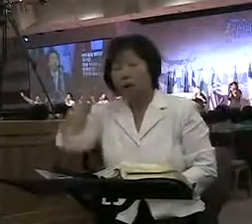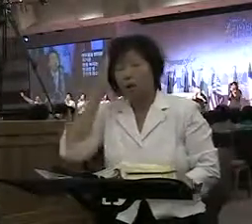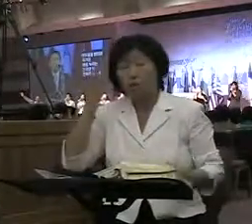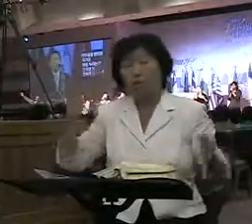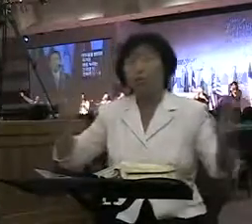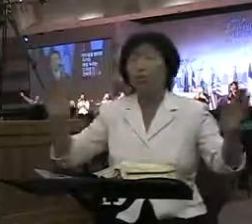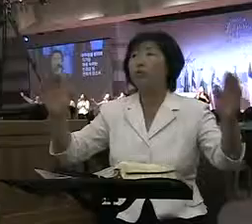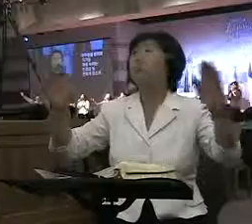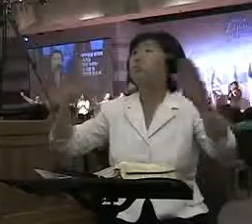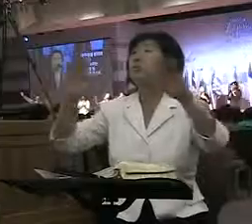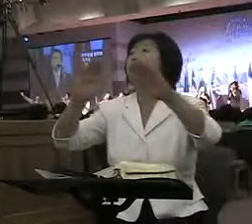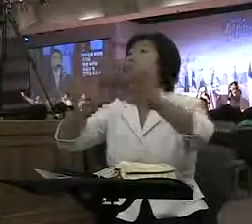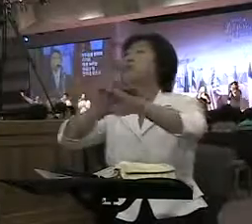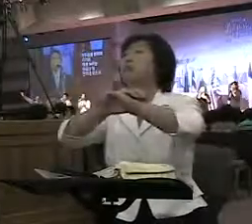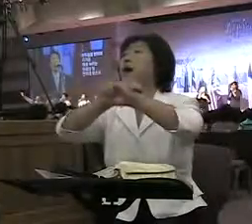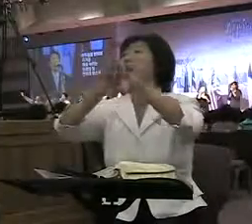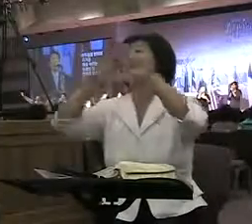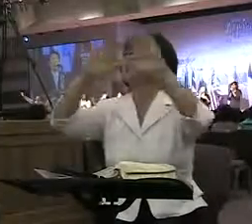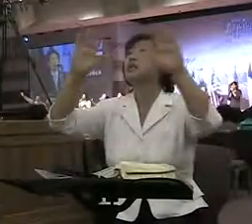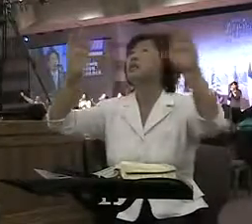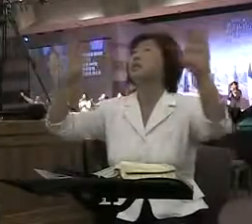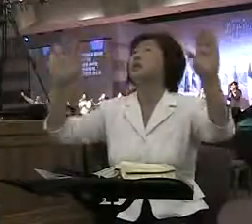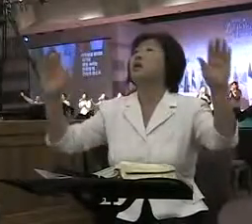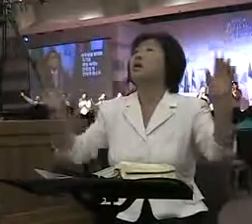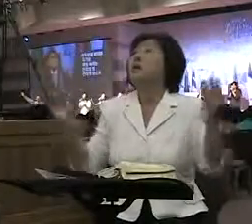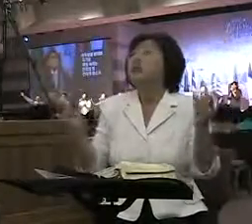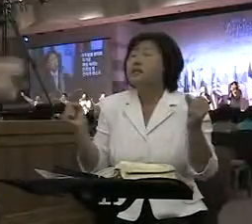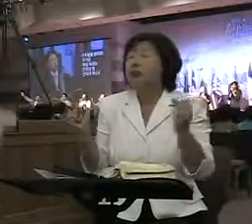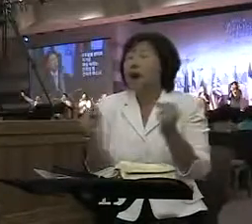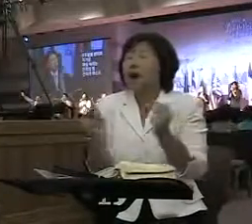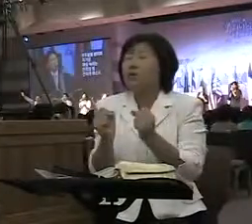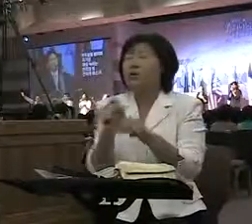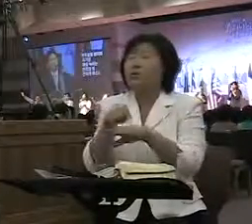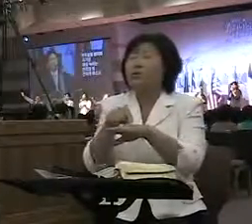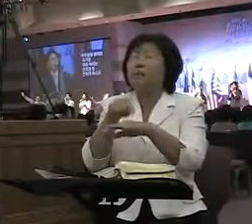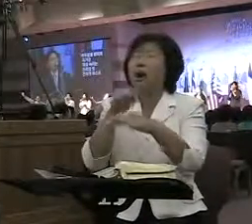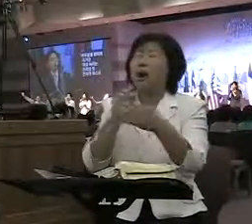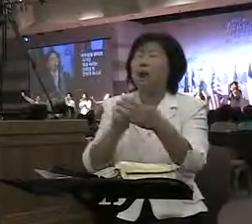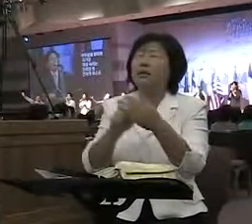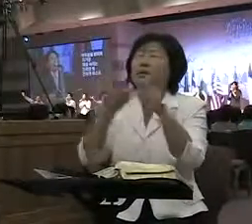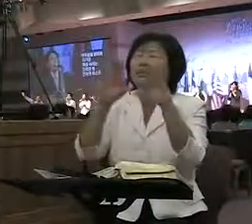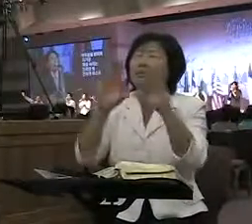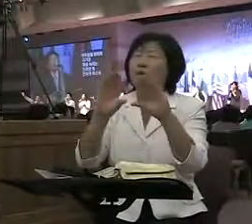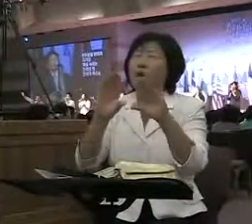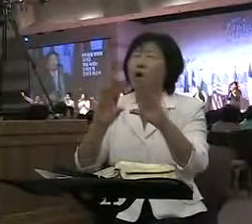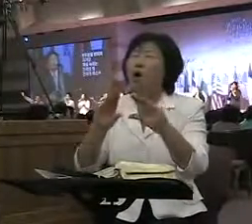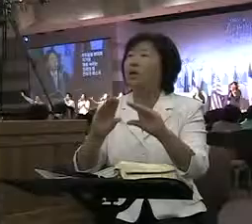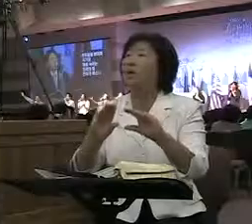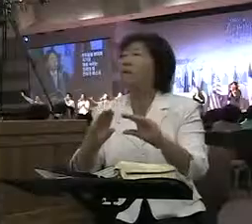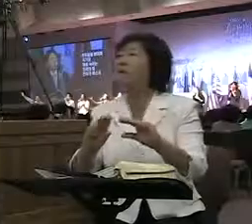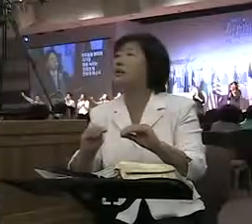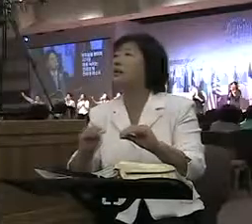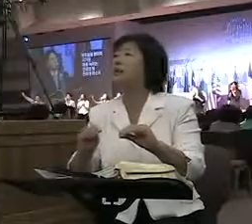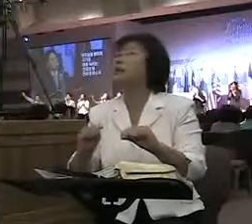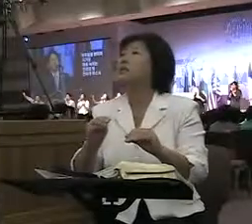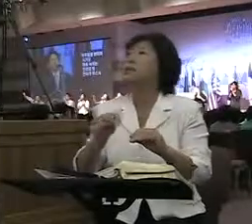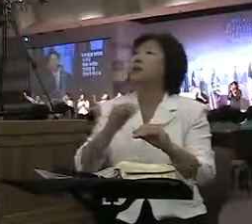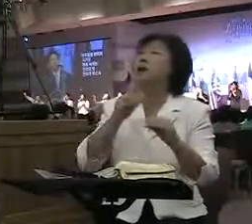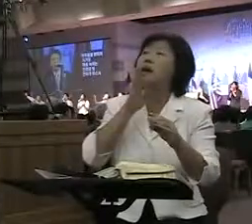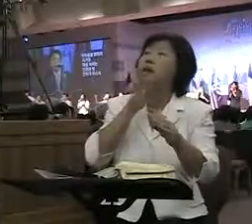하시네. 어두움을 밝히며 차가운 마음